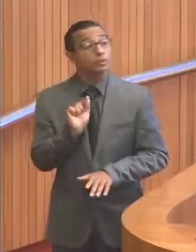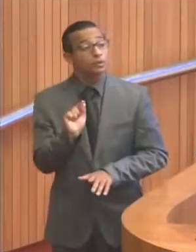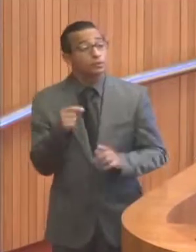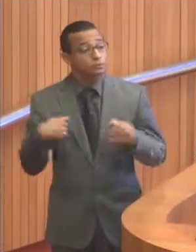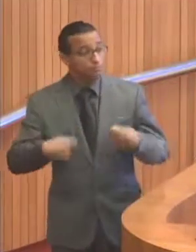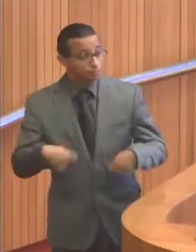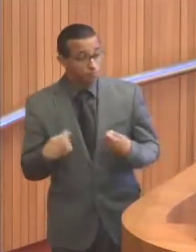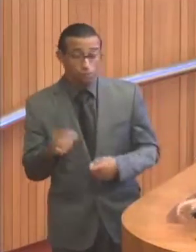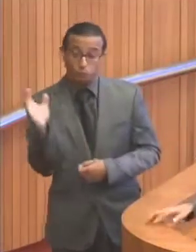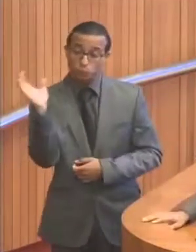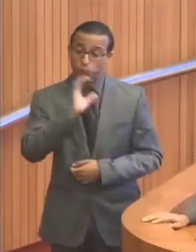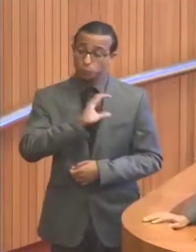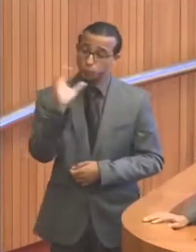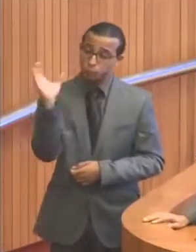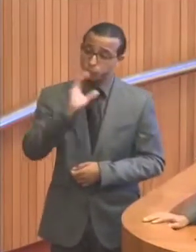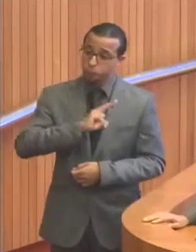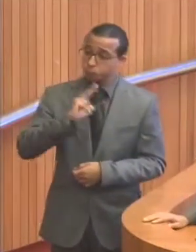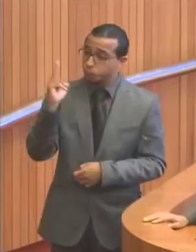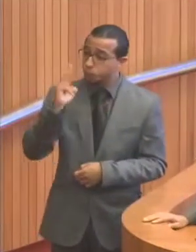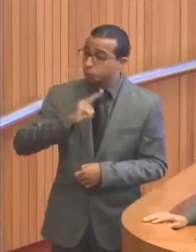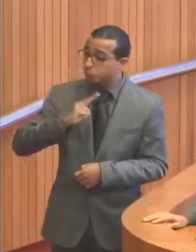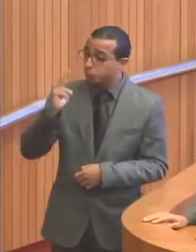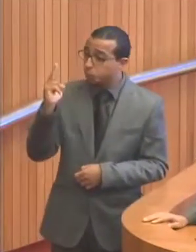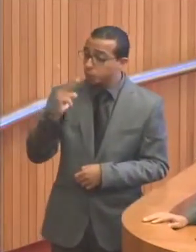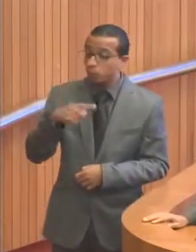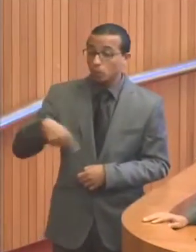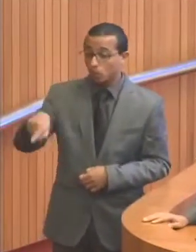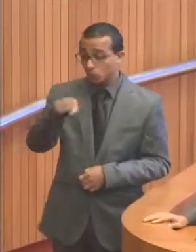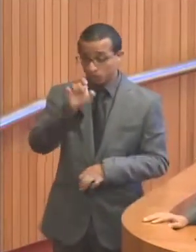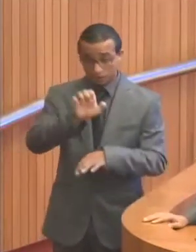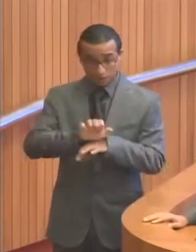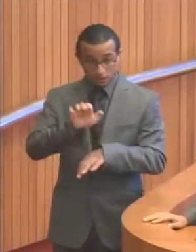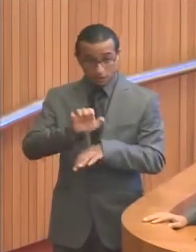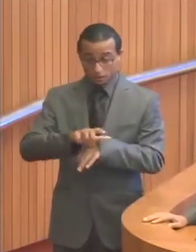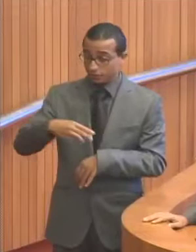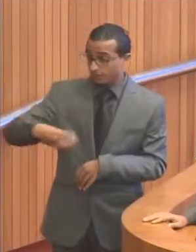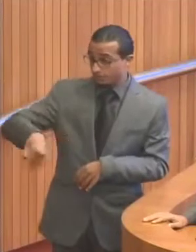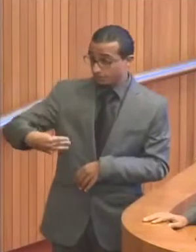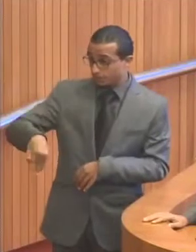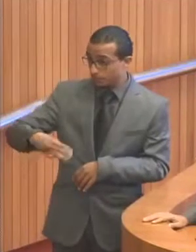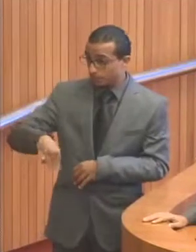que urgentemente o Estado do Maranhão